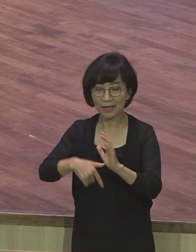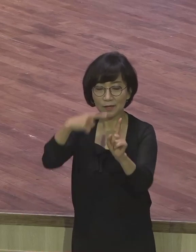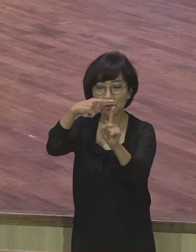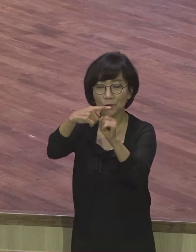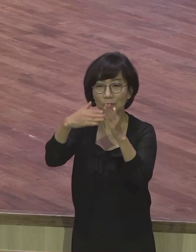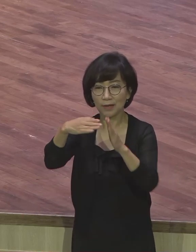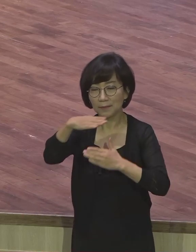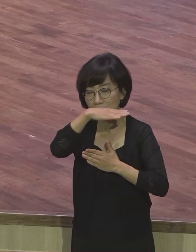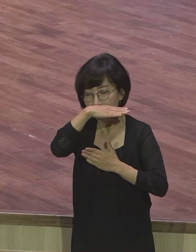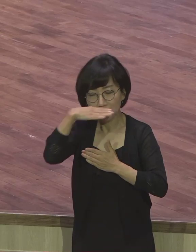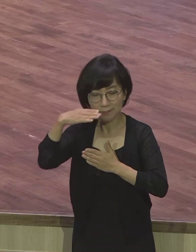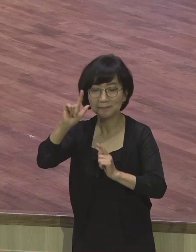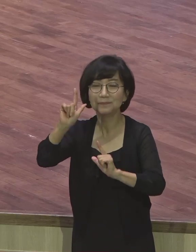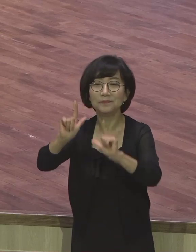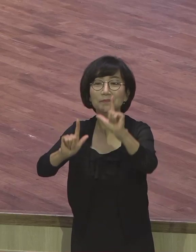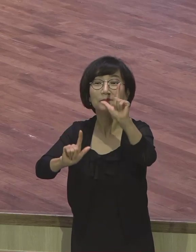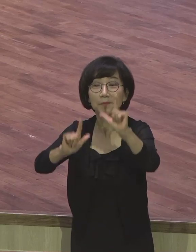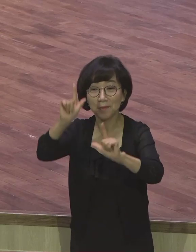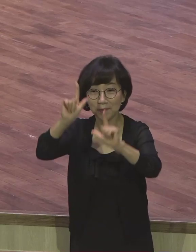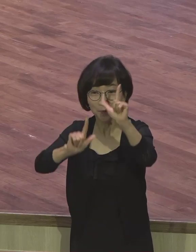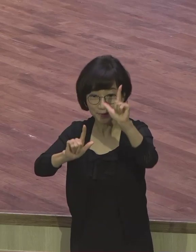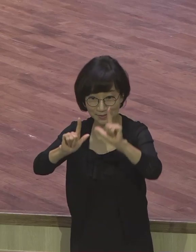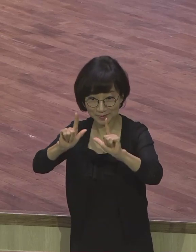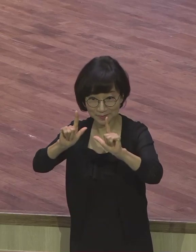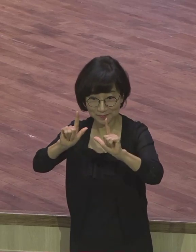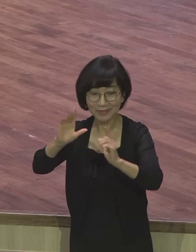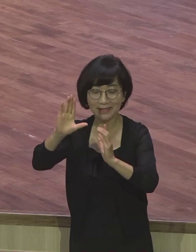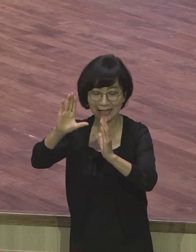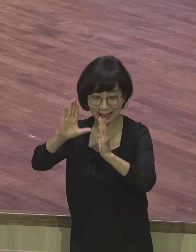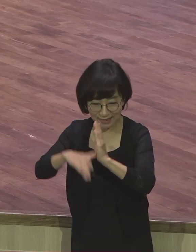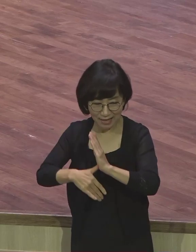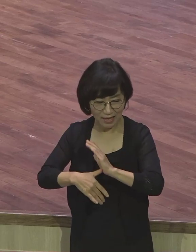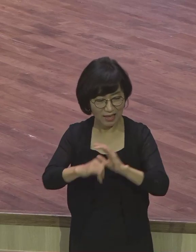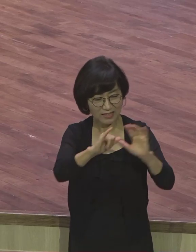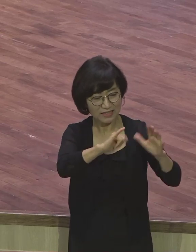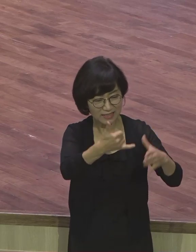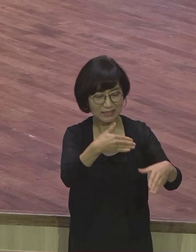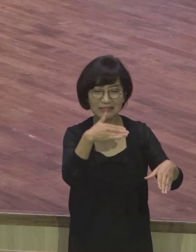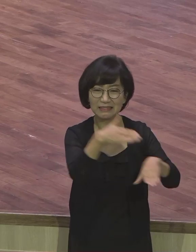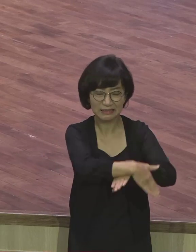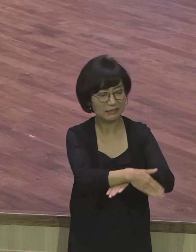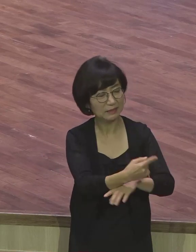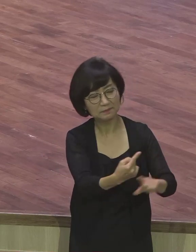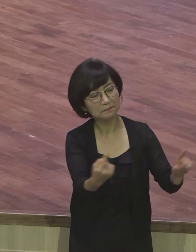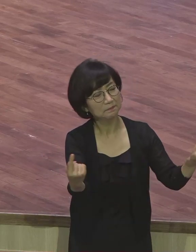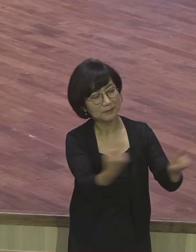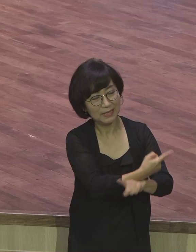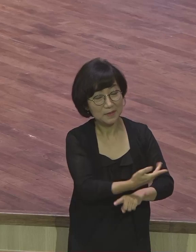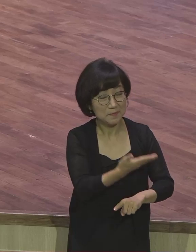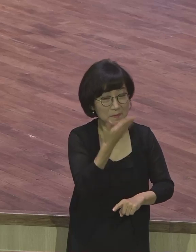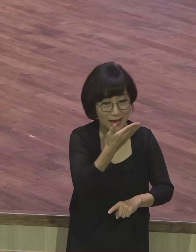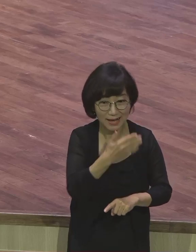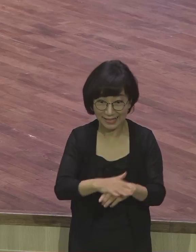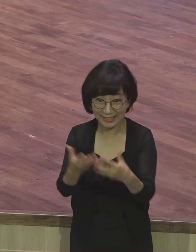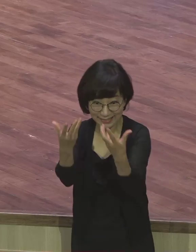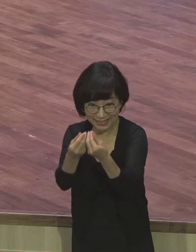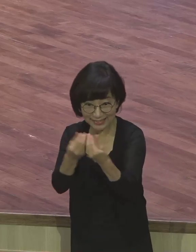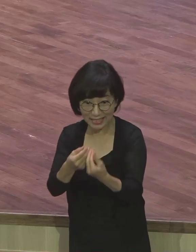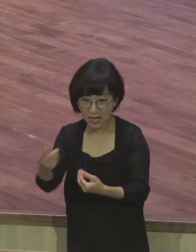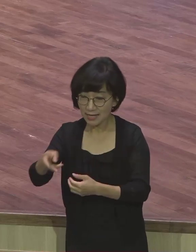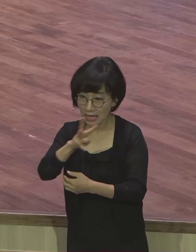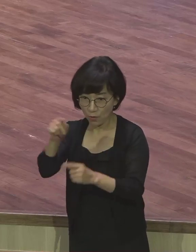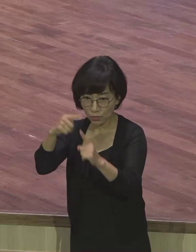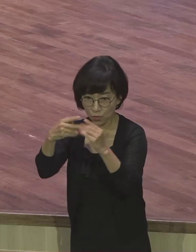어때요? 세상의 틀을 바꿀 수 있어요. 이 예원교회가 바로 서야 강서구의 영적 영향력을 입을